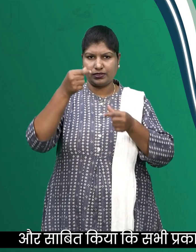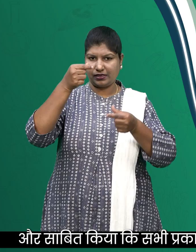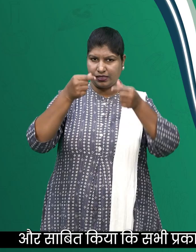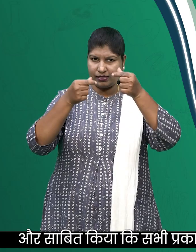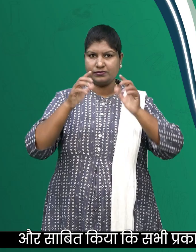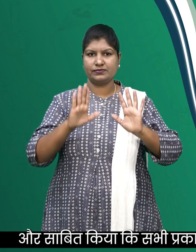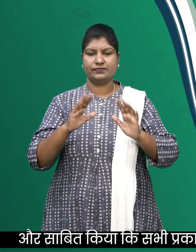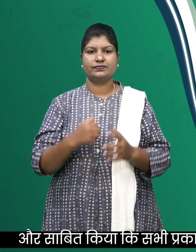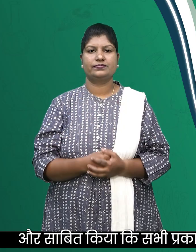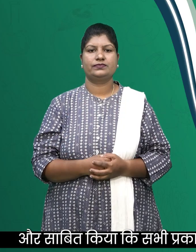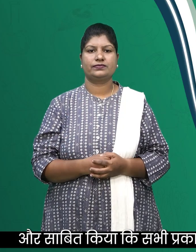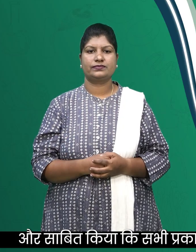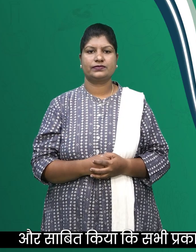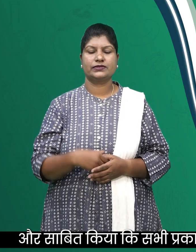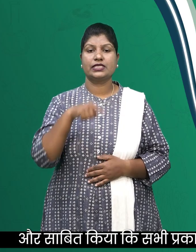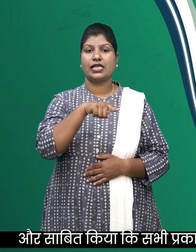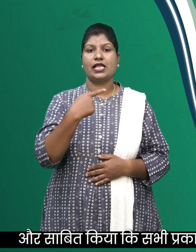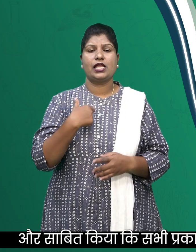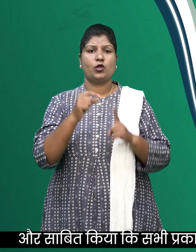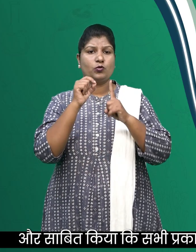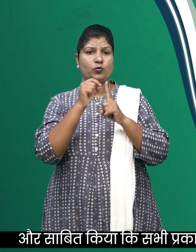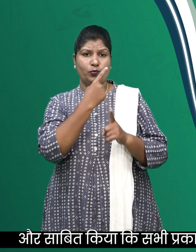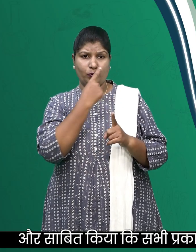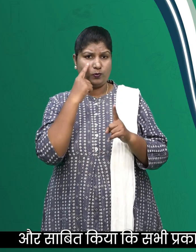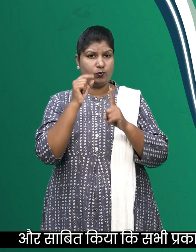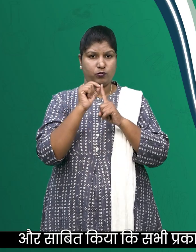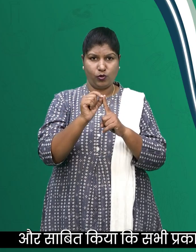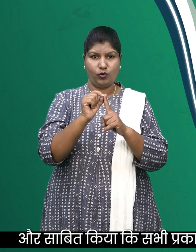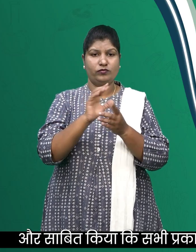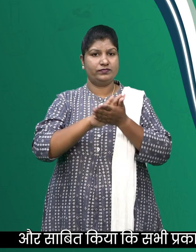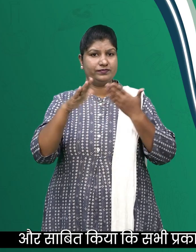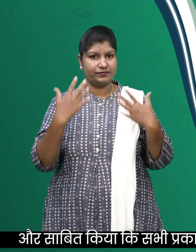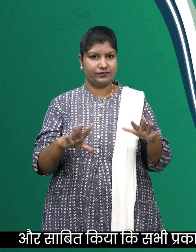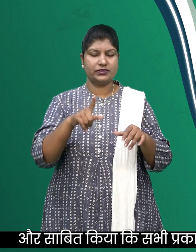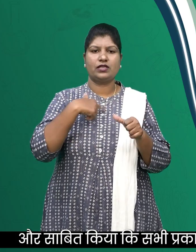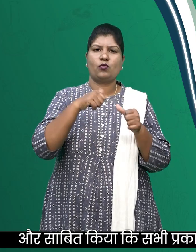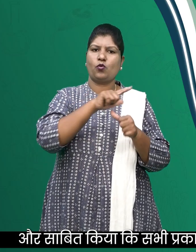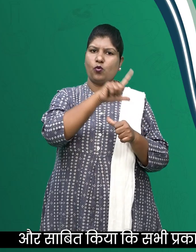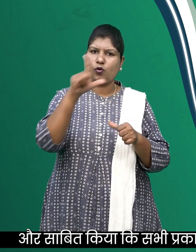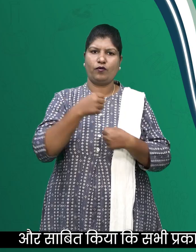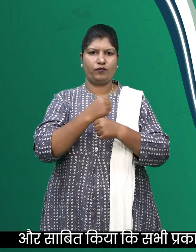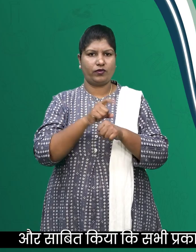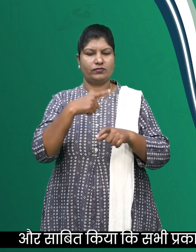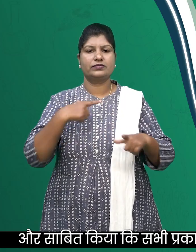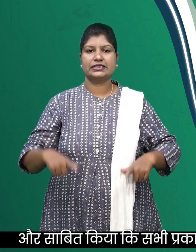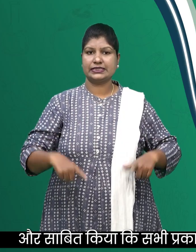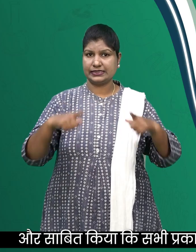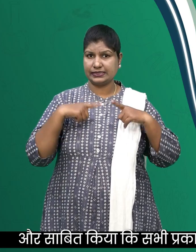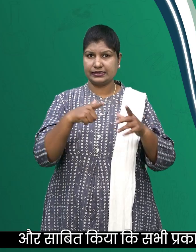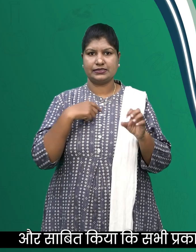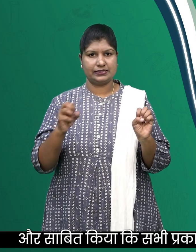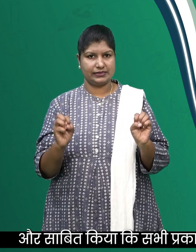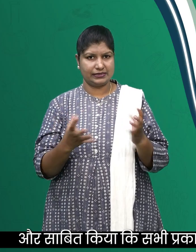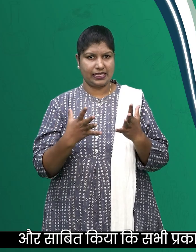और साबित किया है कि सभी प्रकार के जीवन केवल पूर्ववर्ती जीवन से ही उत्पन्न होते